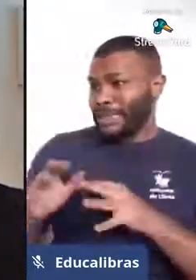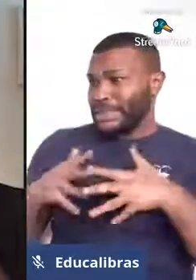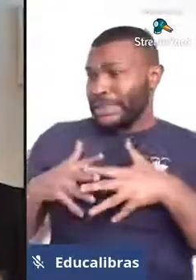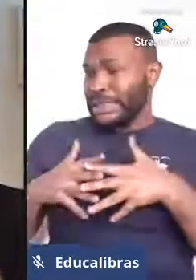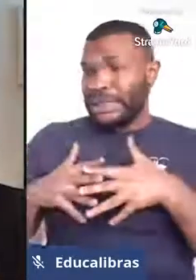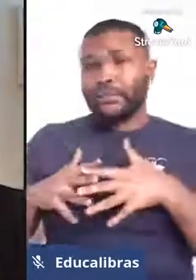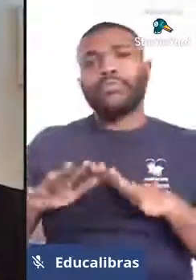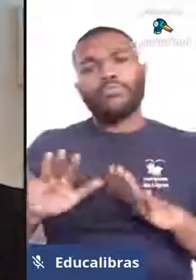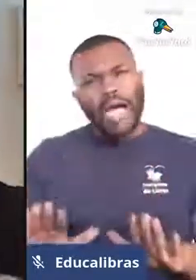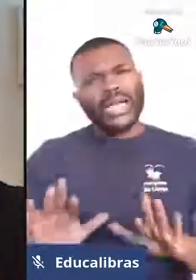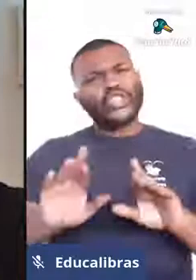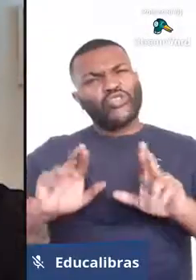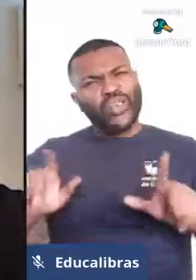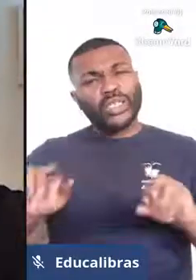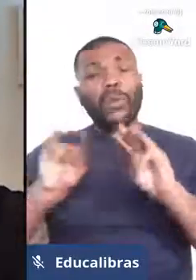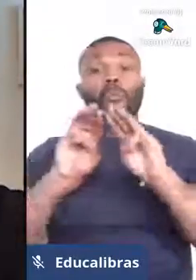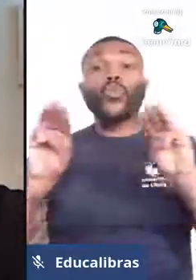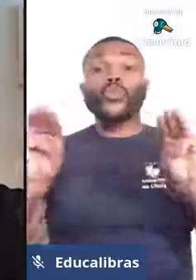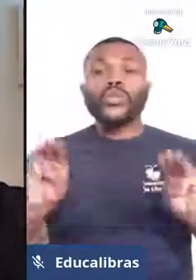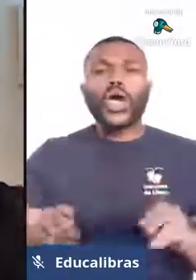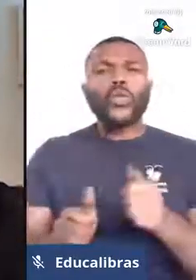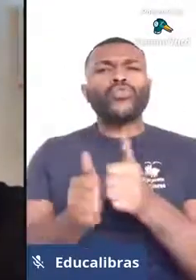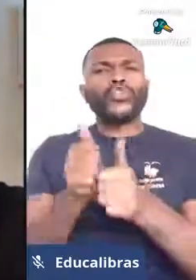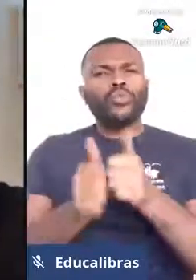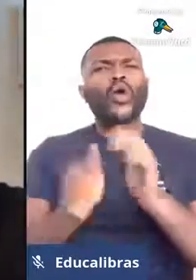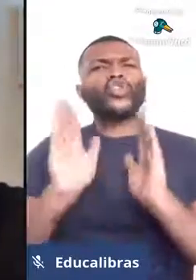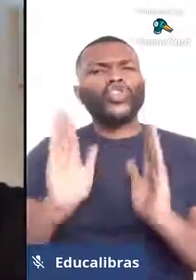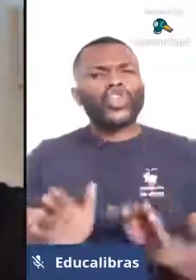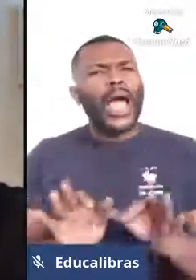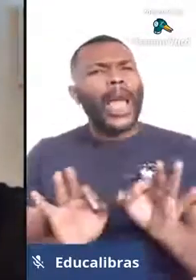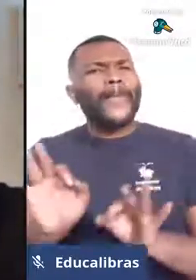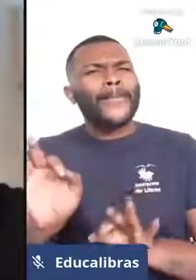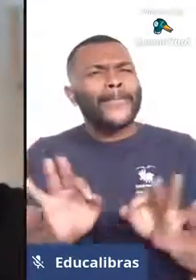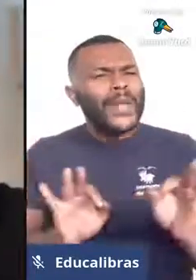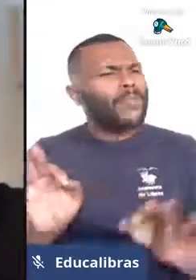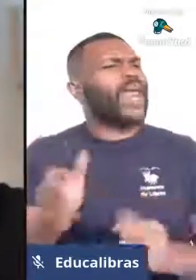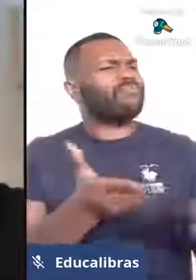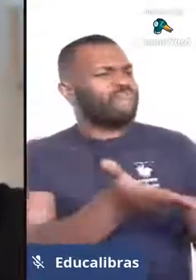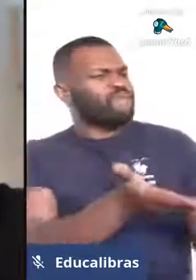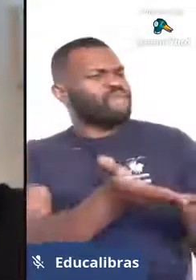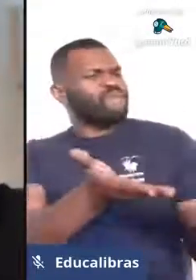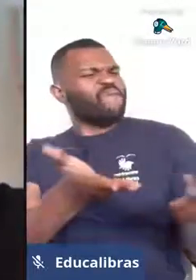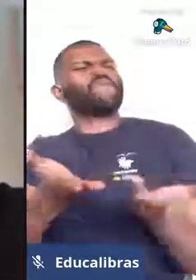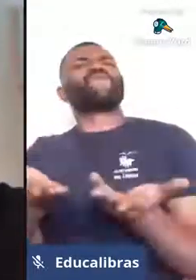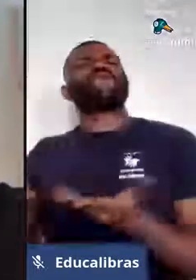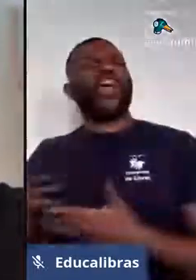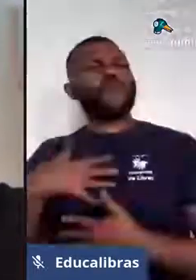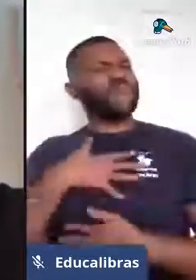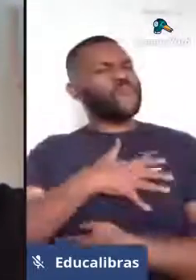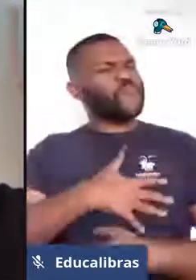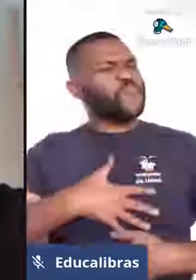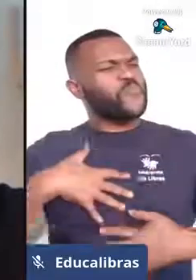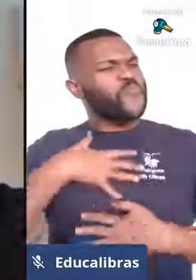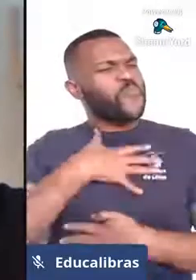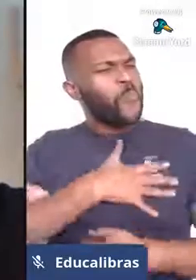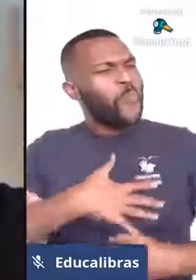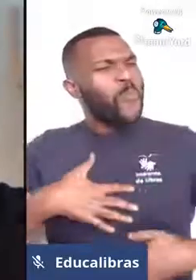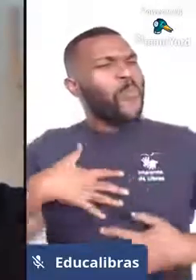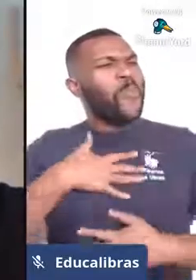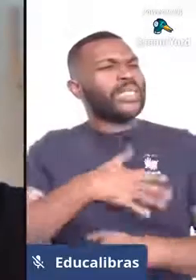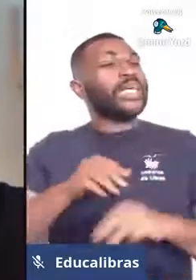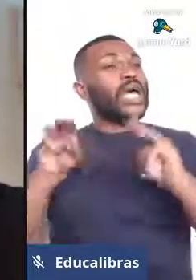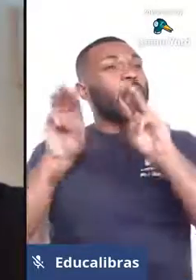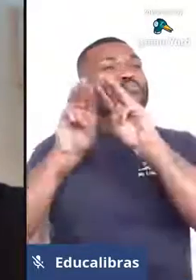que está preparado para receber aquele público, é um deleite, é um prazer imenso. Então, você sentir que aquele equipamento que é pago